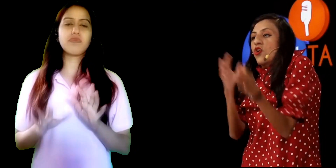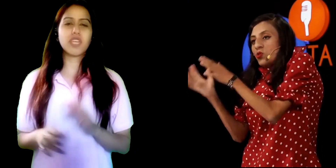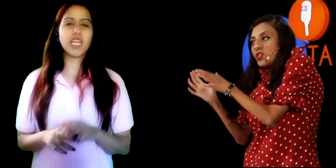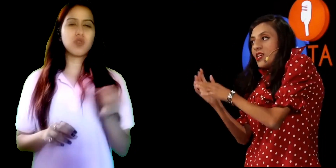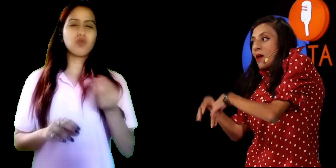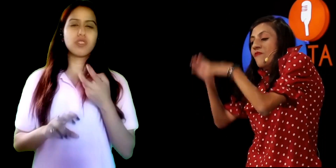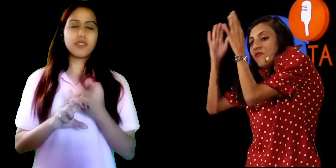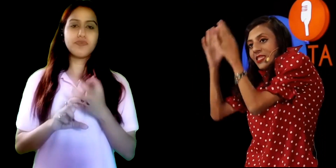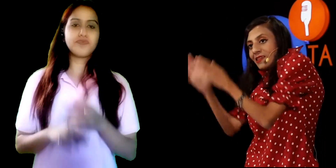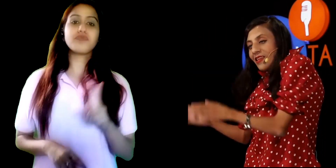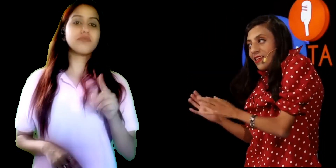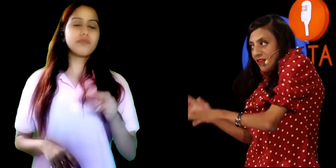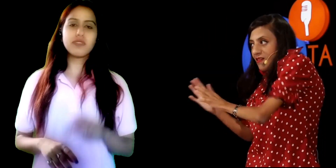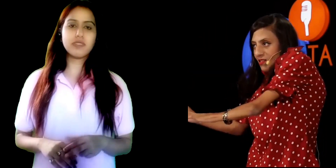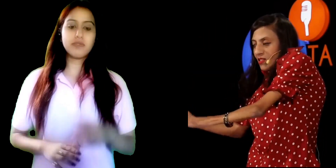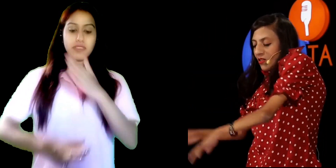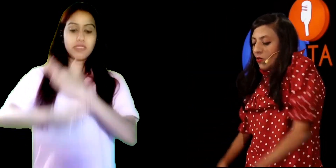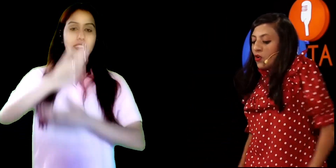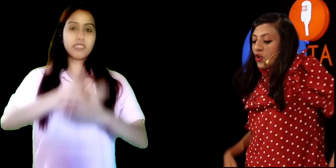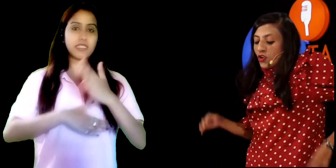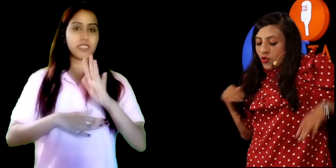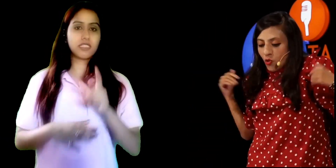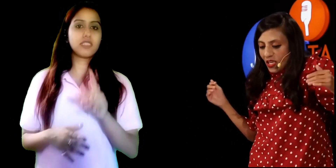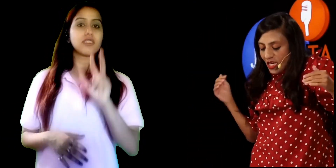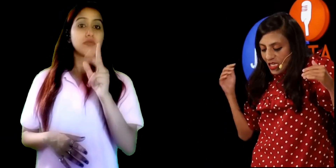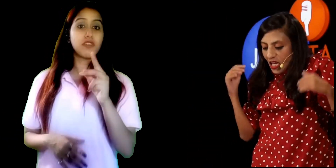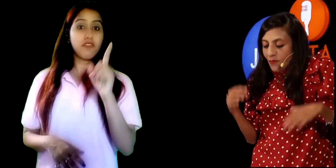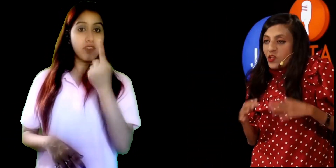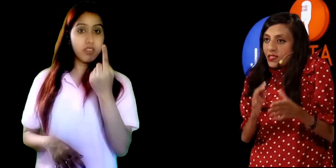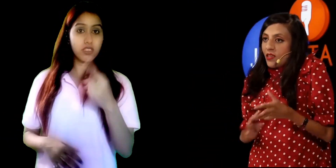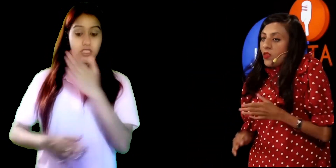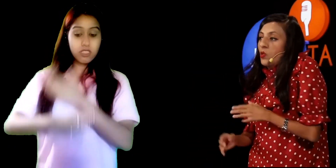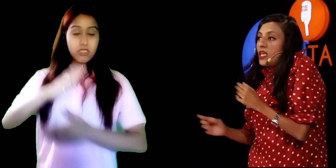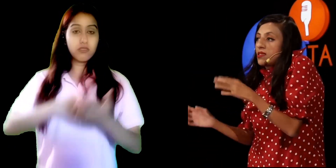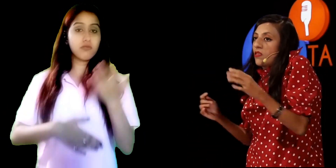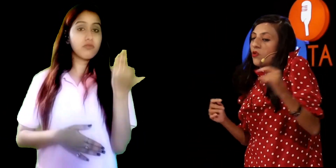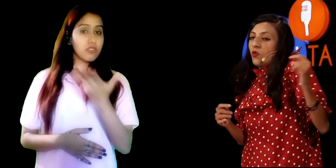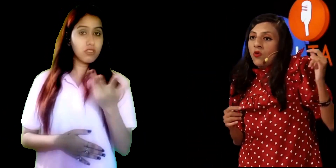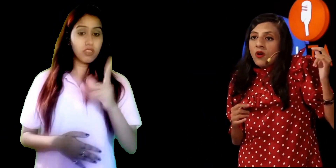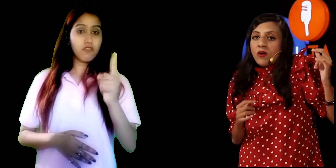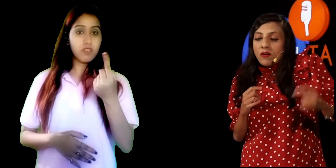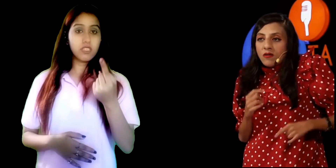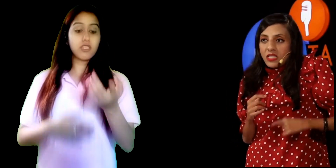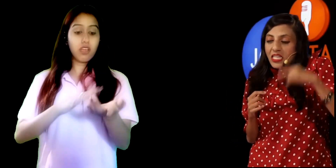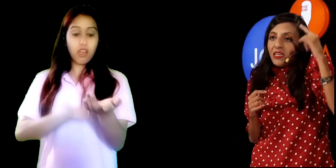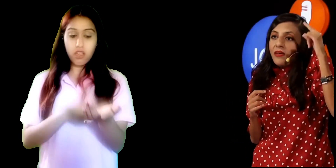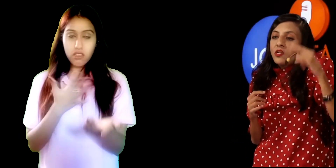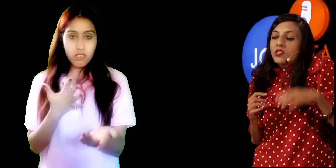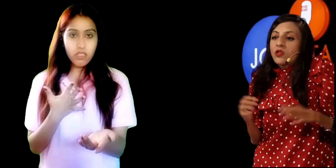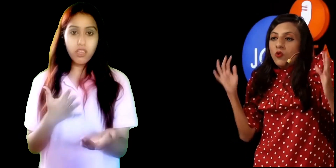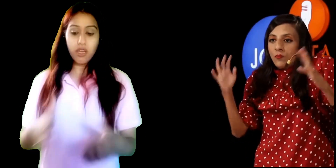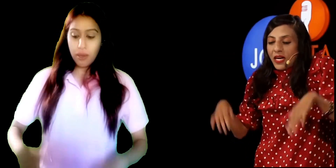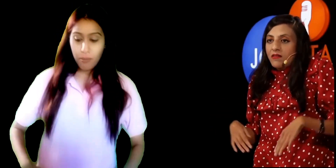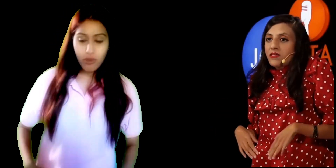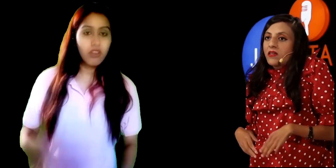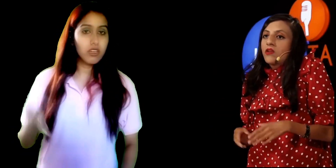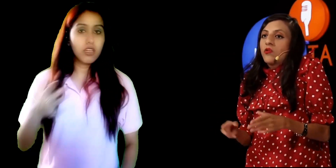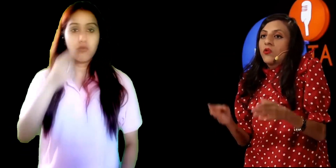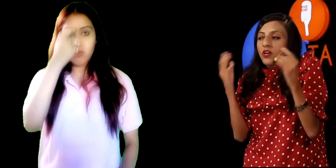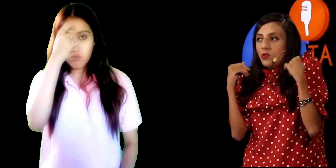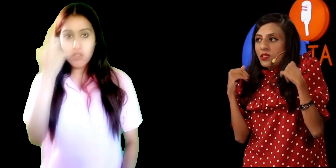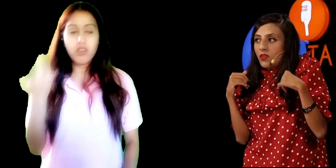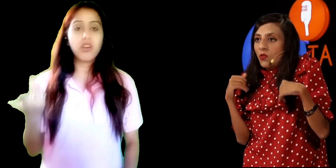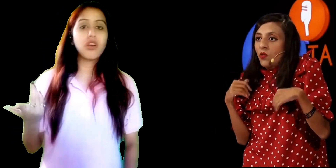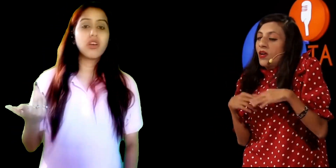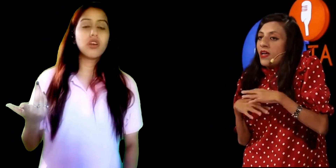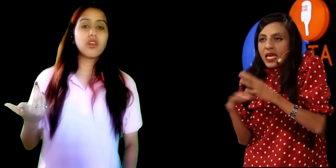है। और दूसरी, आप फिज़िकली क्या क्या कर सकते हो, जो होता है कि आप चल सकते हो, देख सकते हो, सीढ़ी क्लाइंब कर सकते हो, बेंड कर सकते